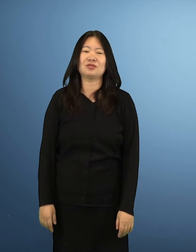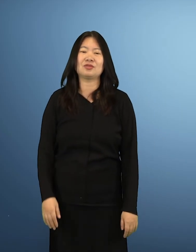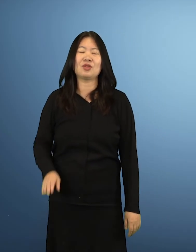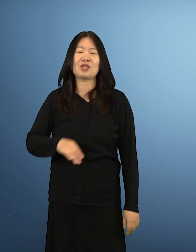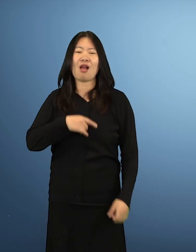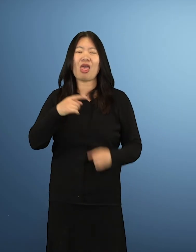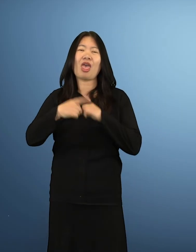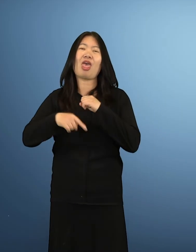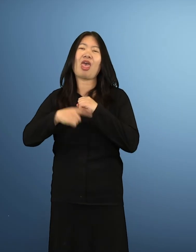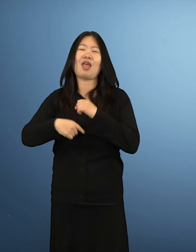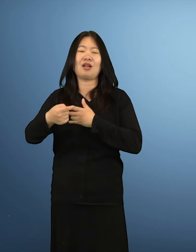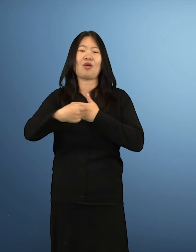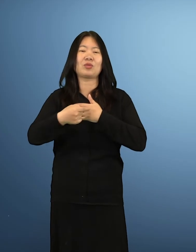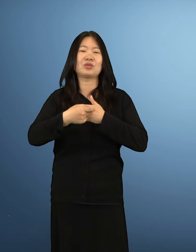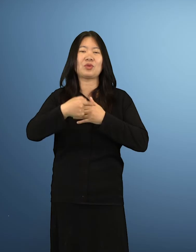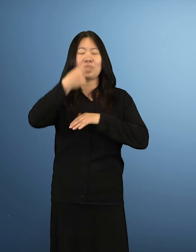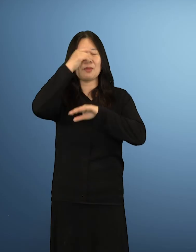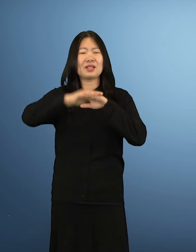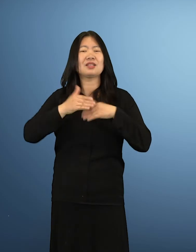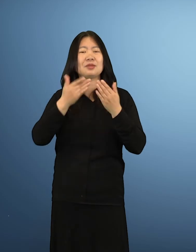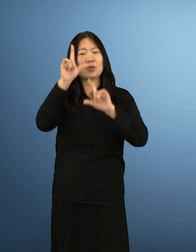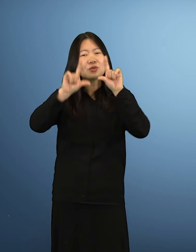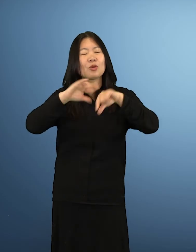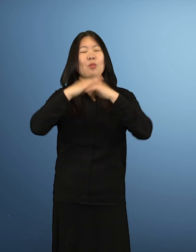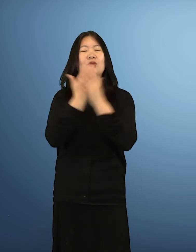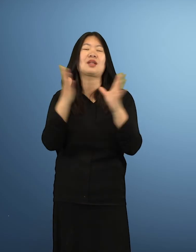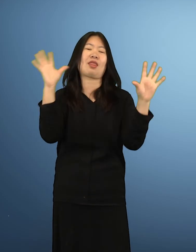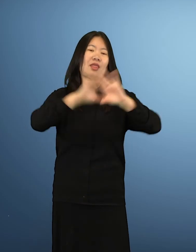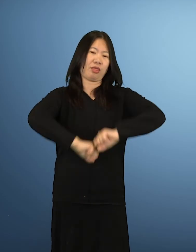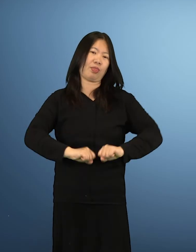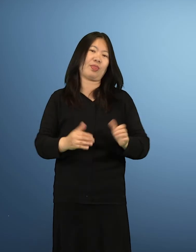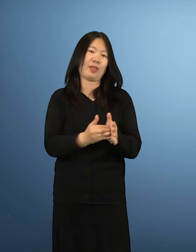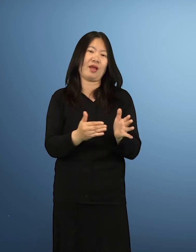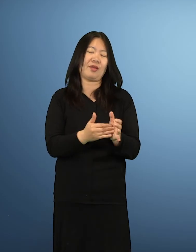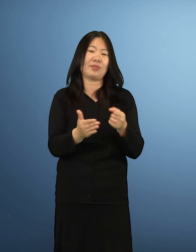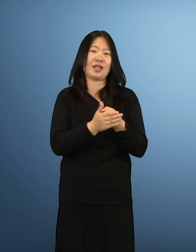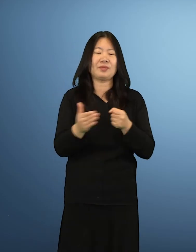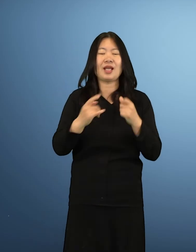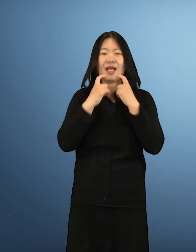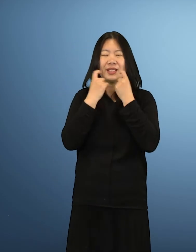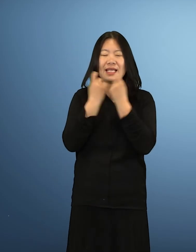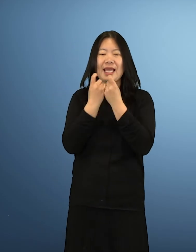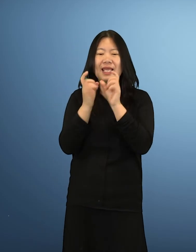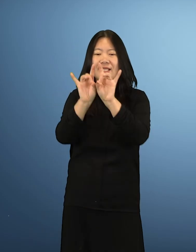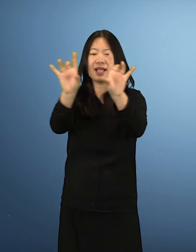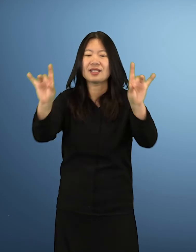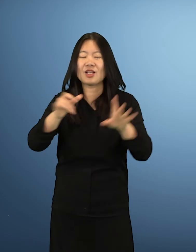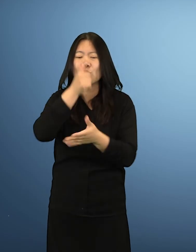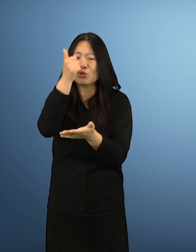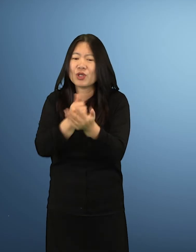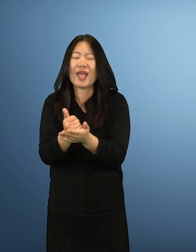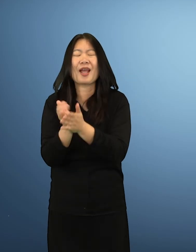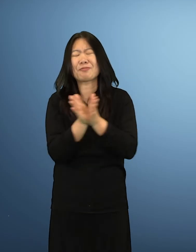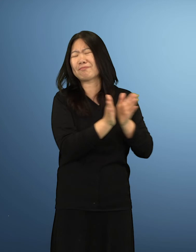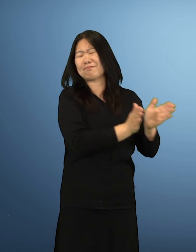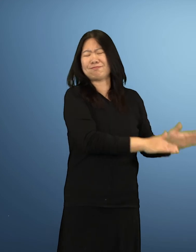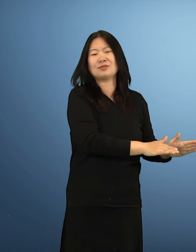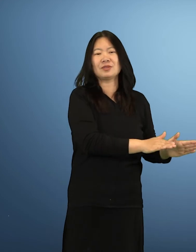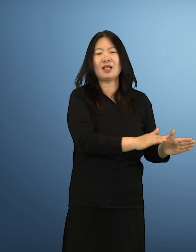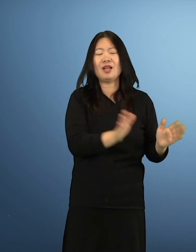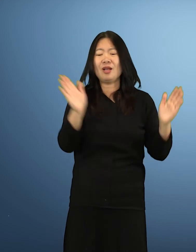이제는 무너진 상태다 그 말이에요. 그래서 요엘 선지자가 개개인의 죄악은 둘째치고